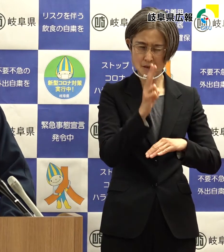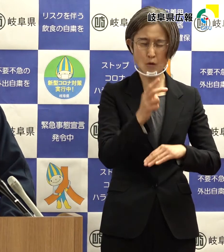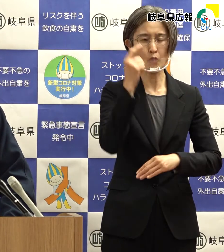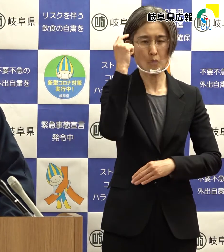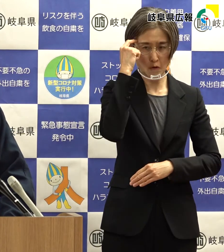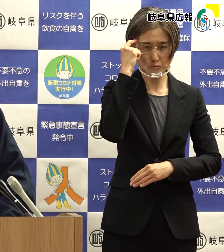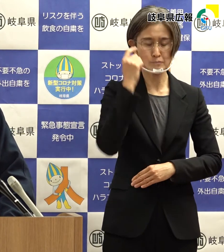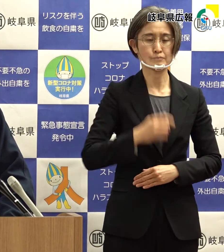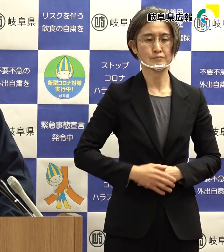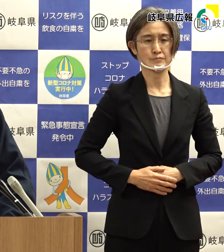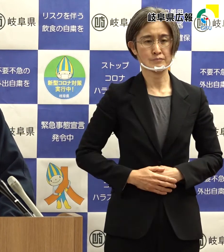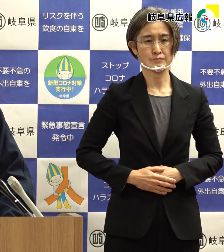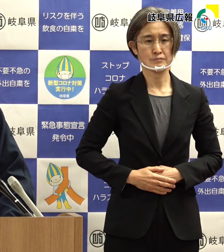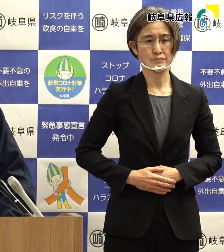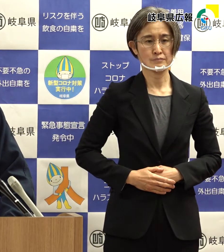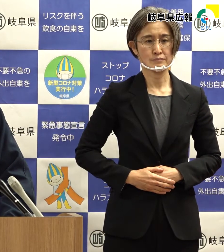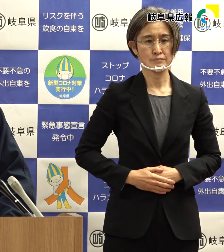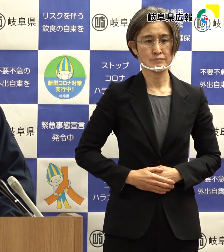い、